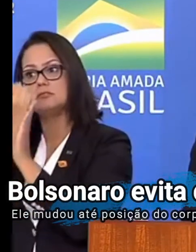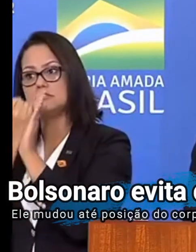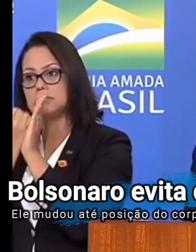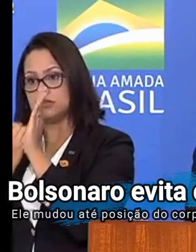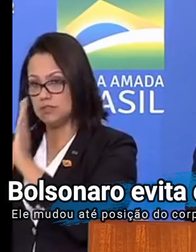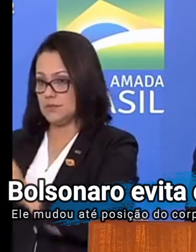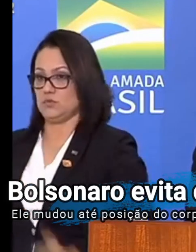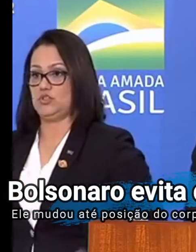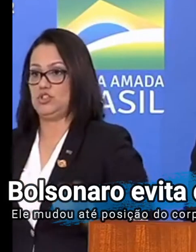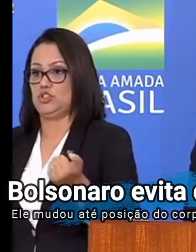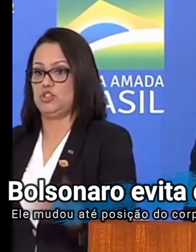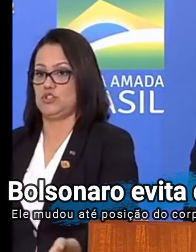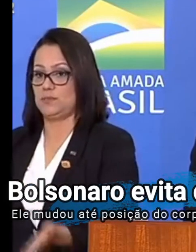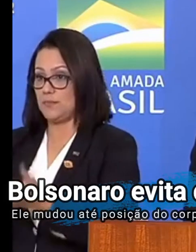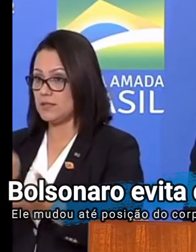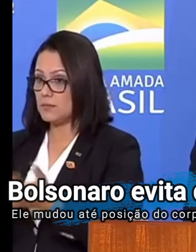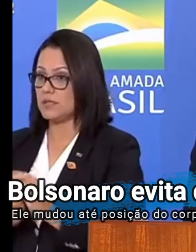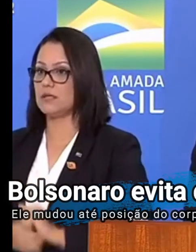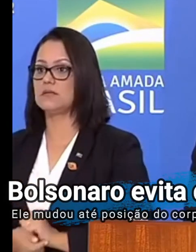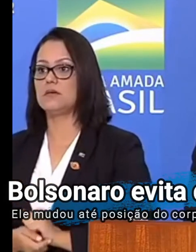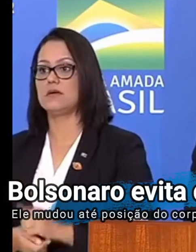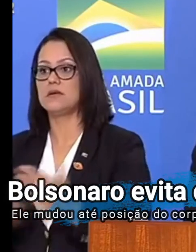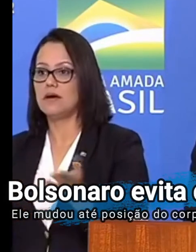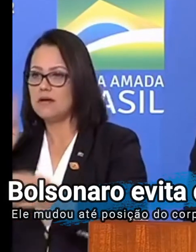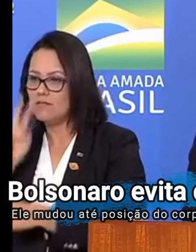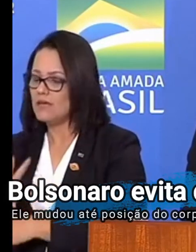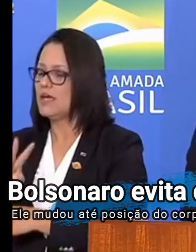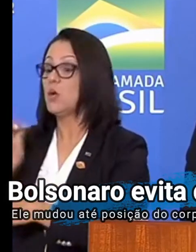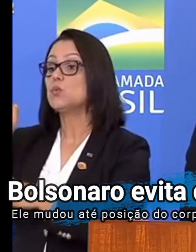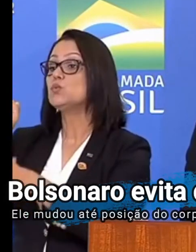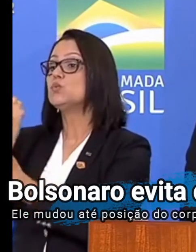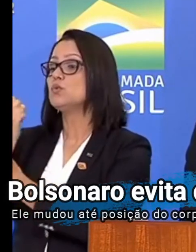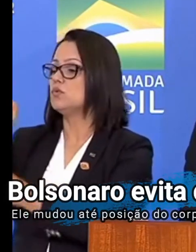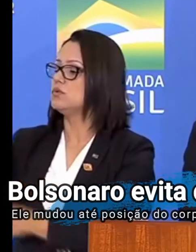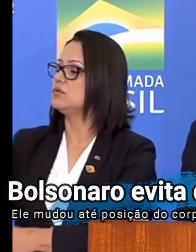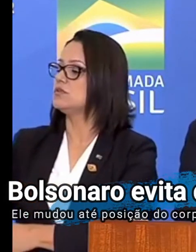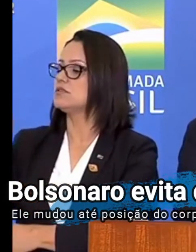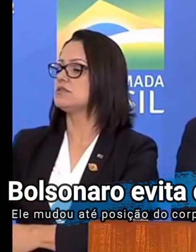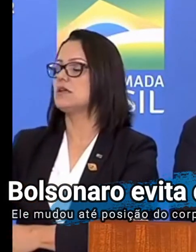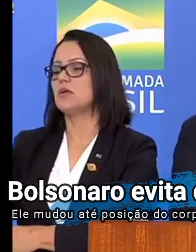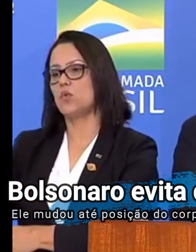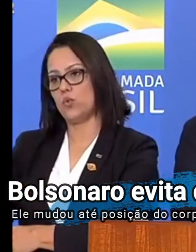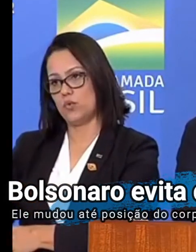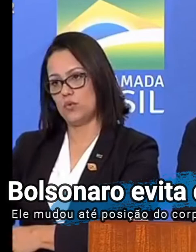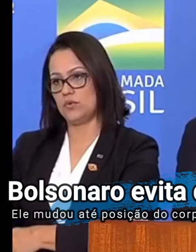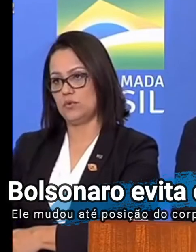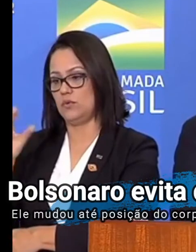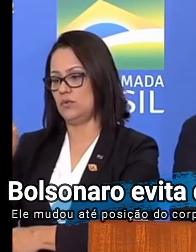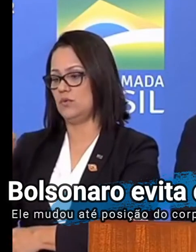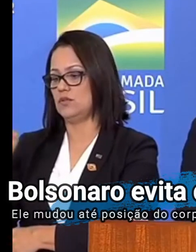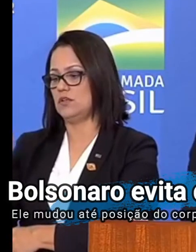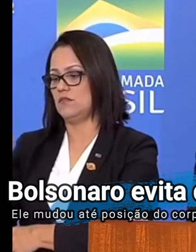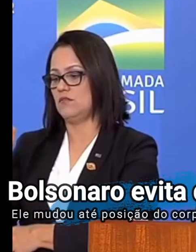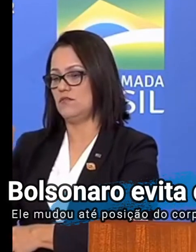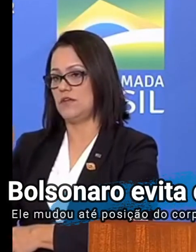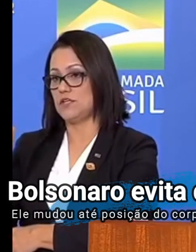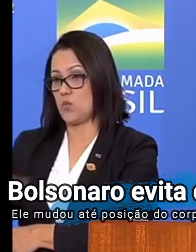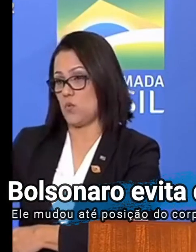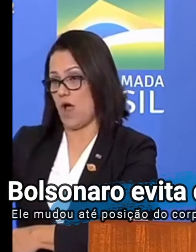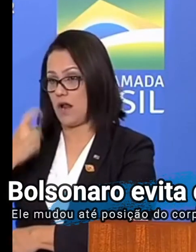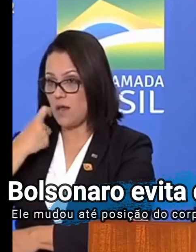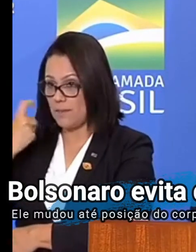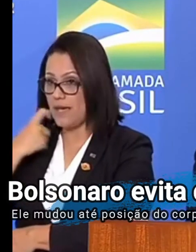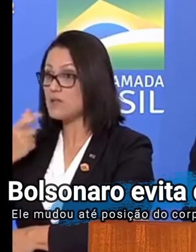fraude olha o seguro defeso uma vergonha o nosso prezado secretário da pesca